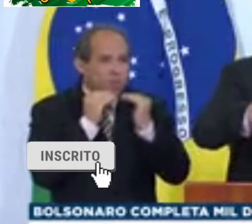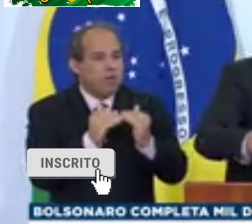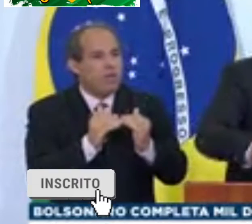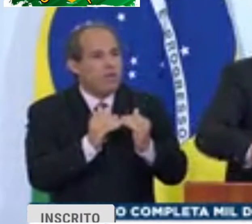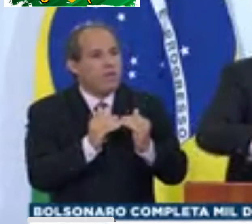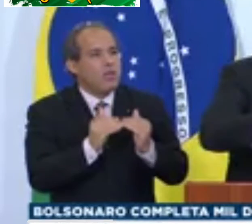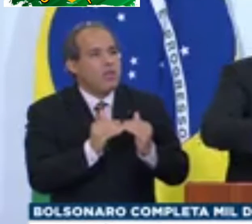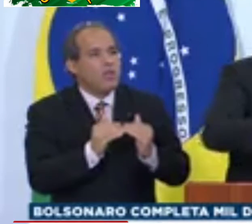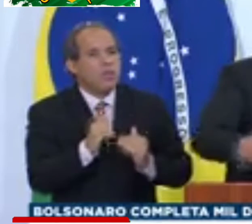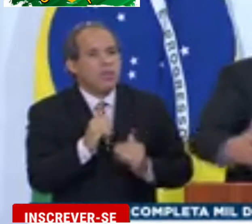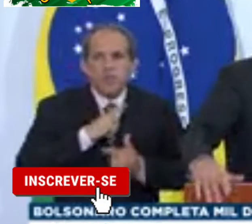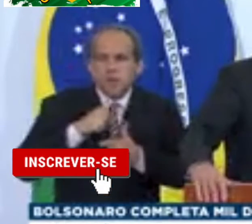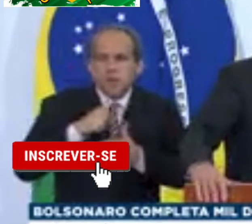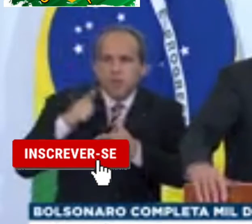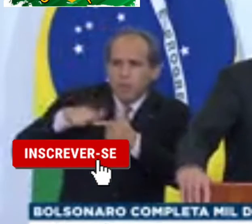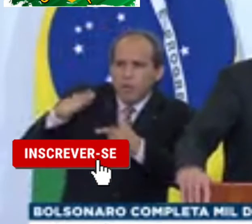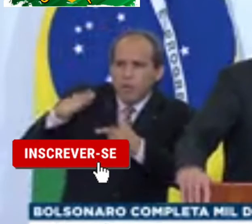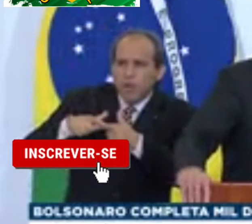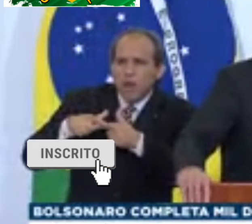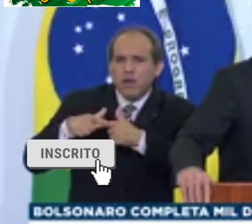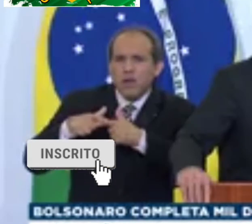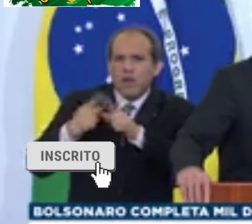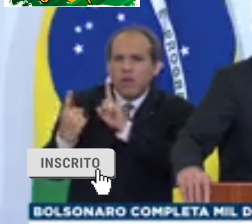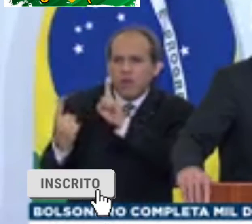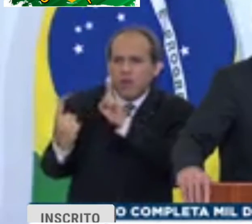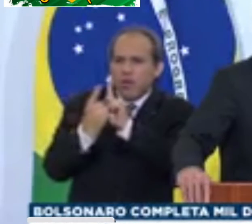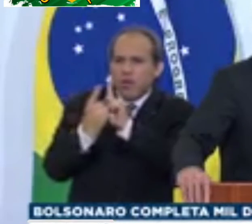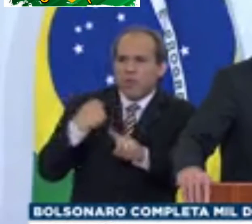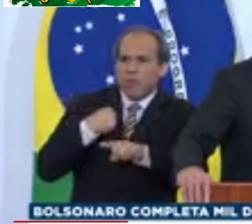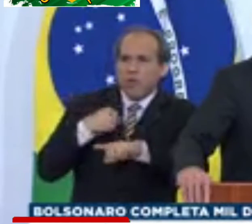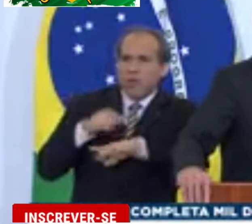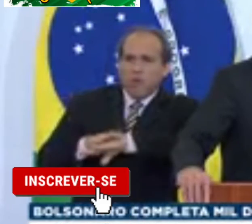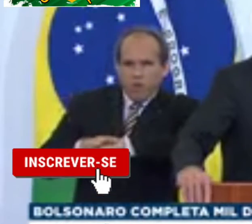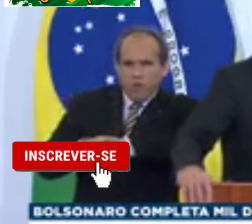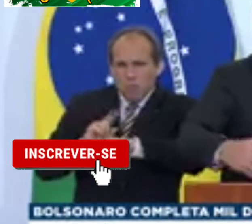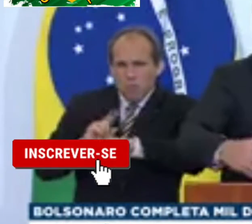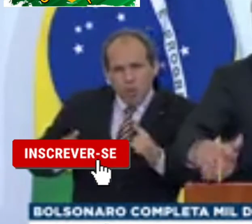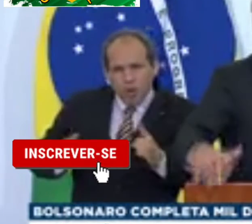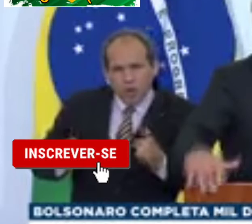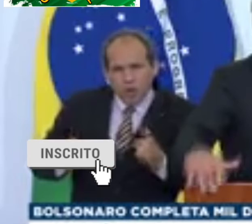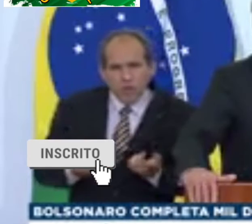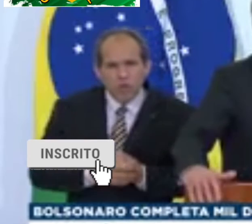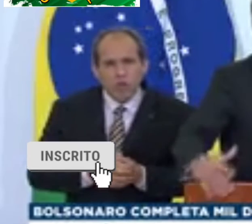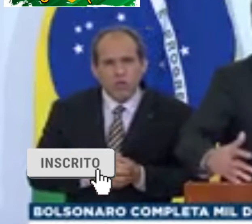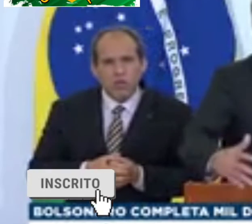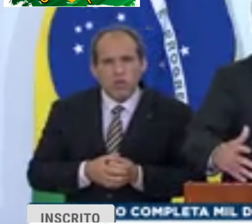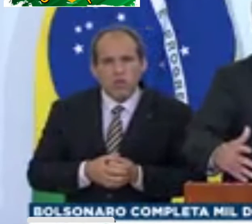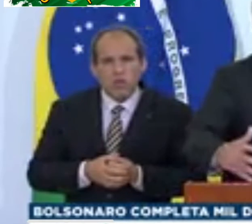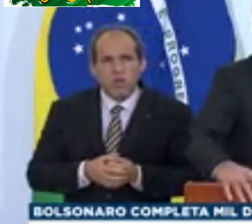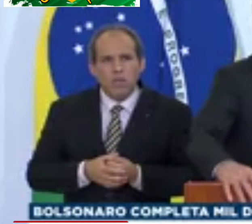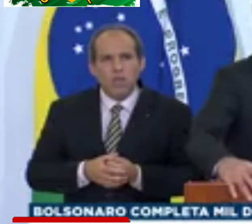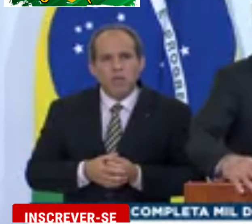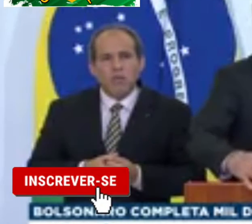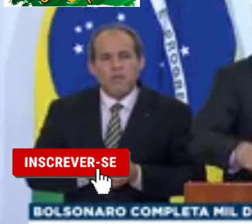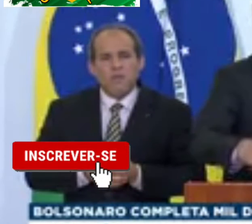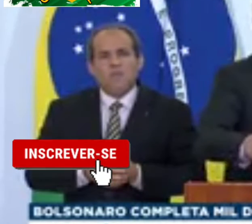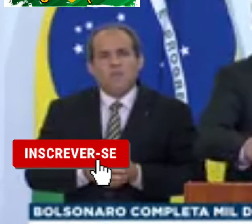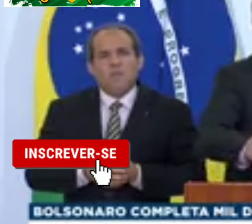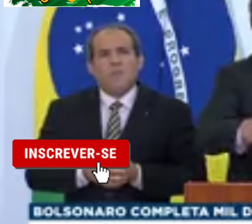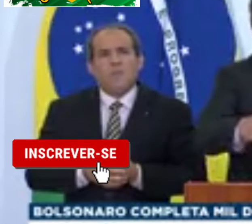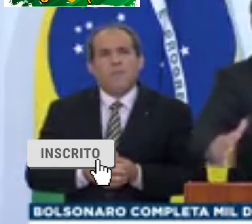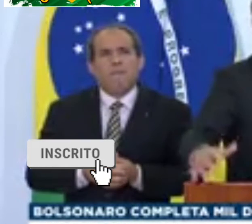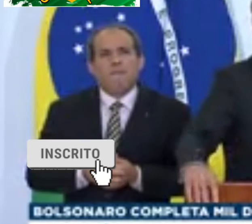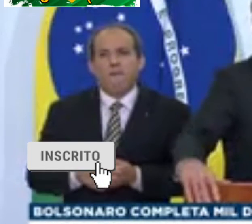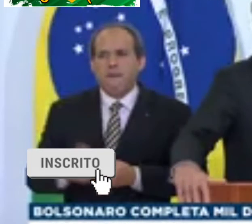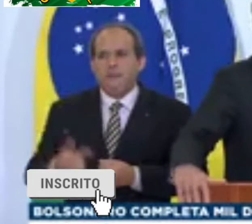algum problema em alguém ter acesso à minha pessoa, a conversar? Existe da minha parte o